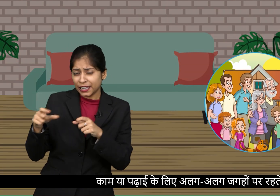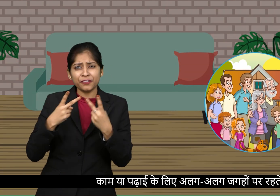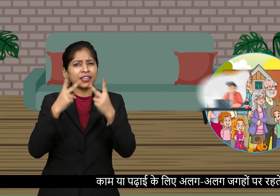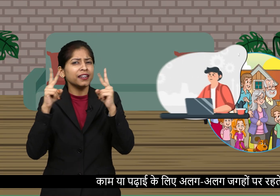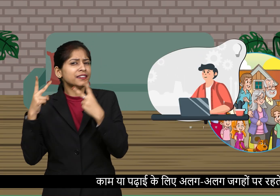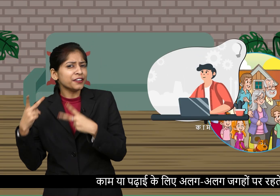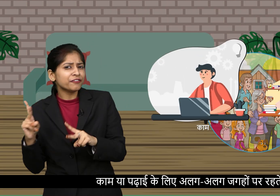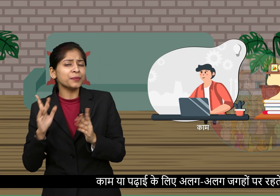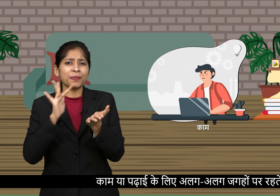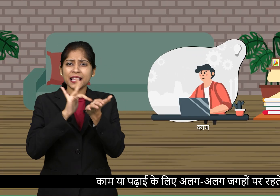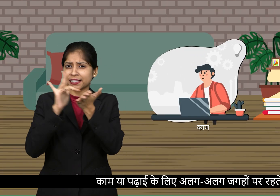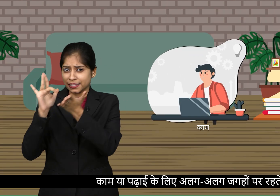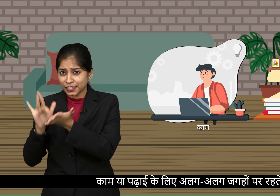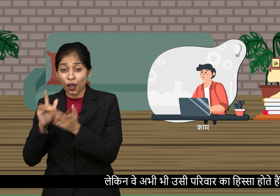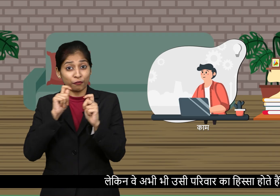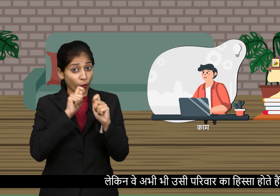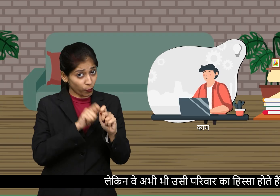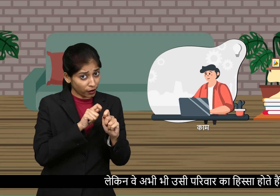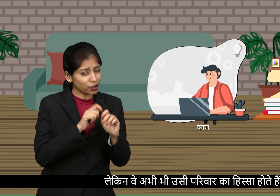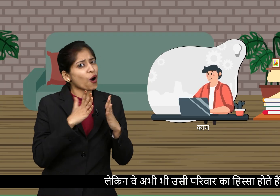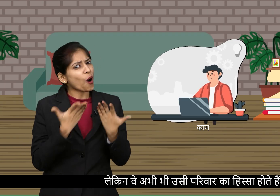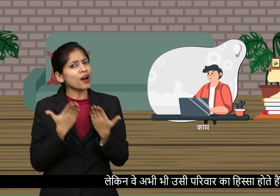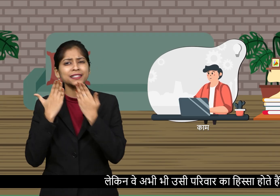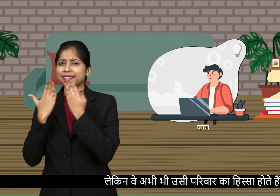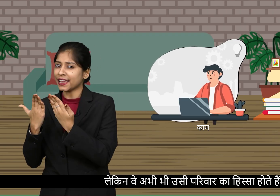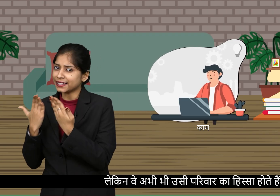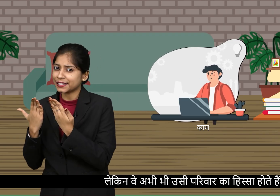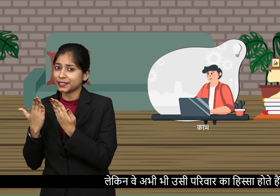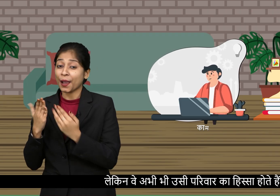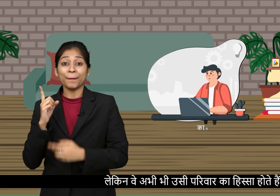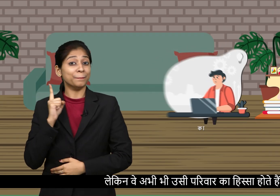लिए अलग अलग जगहों पर रहते हैं, लेकिन वे अभी भी उसी परिवार का हिस्सा होते हैं।